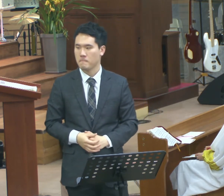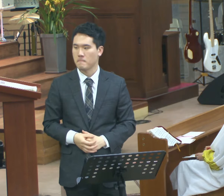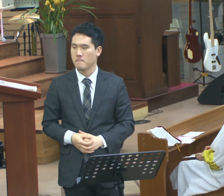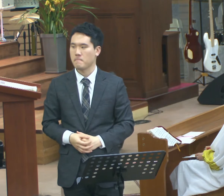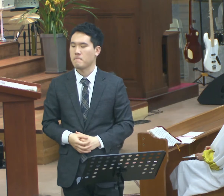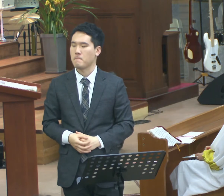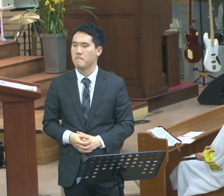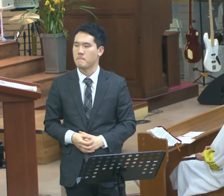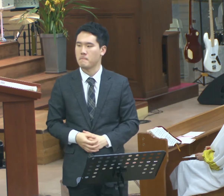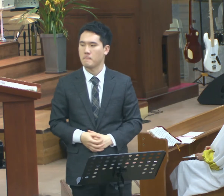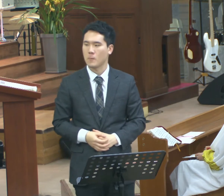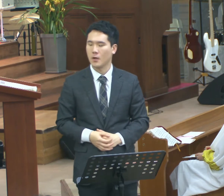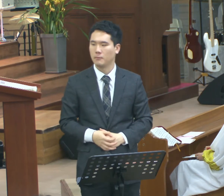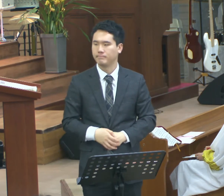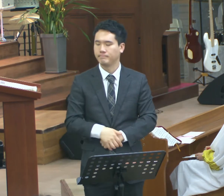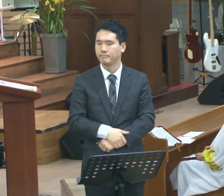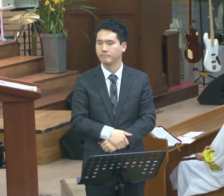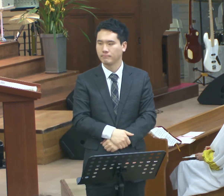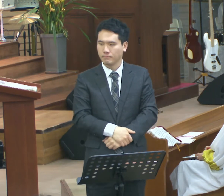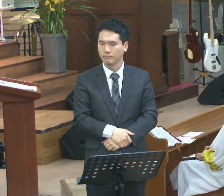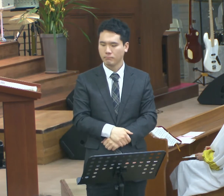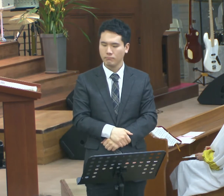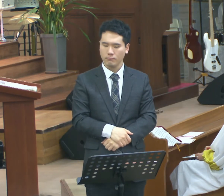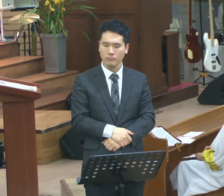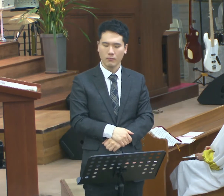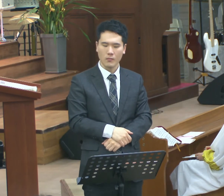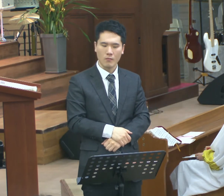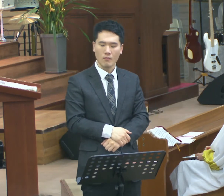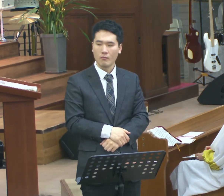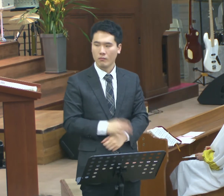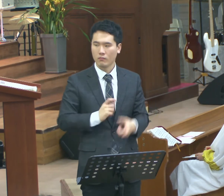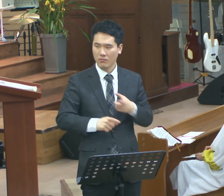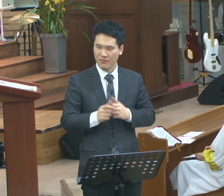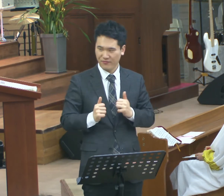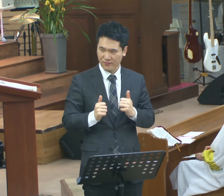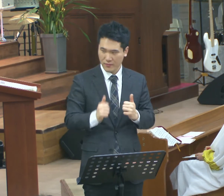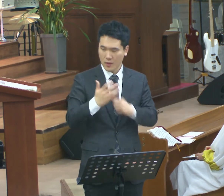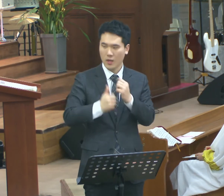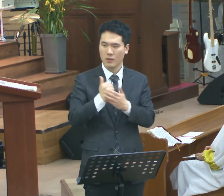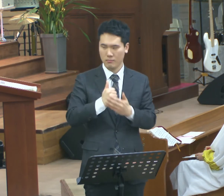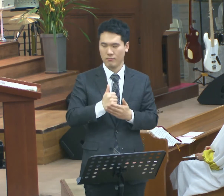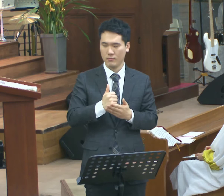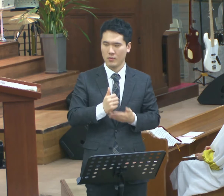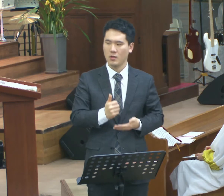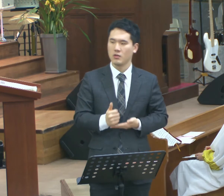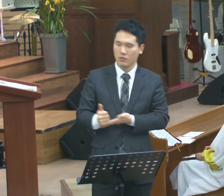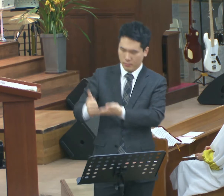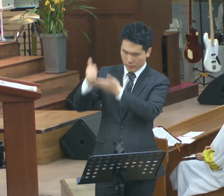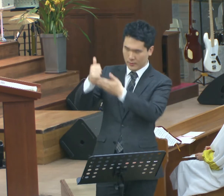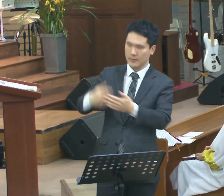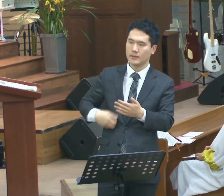그걸 딱 받고 더 열심히 하나님을 섬기겠다고 다짐하셨어요. 거짓된 망상을